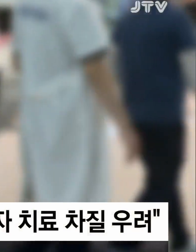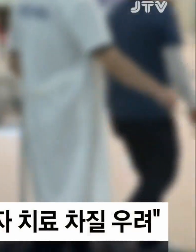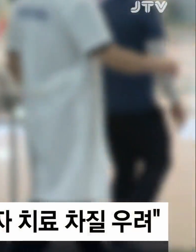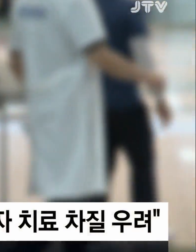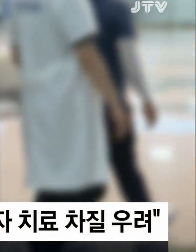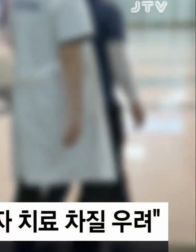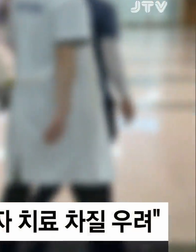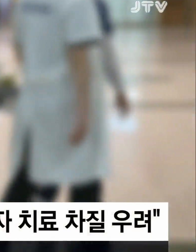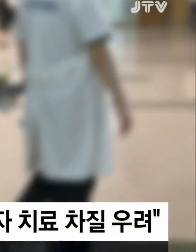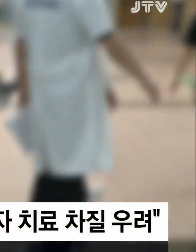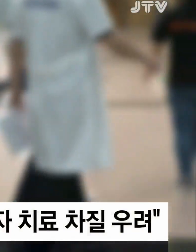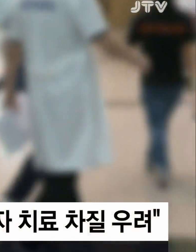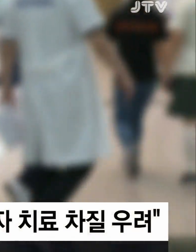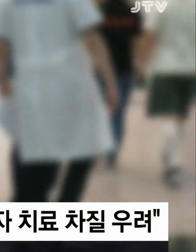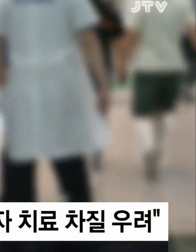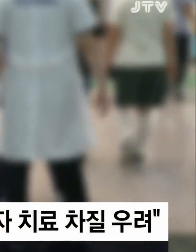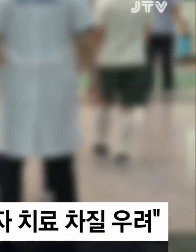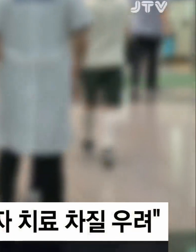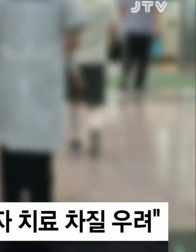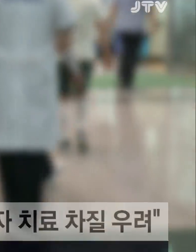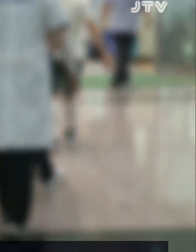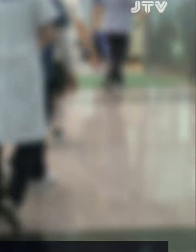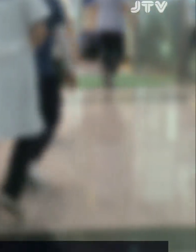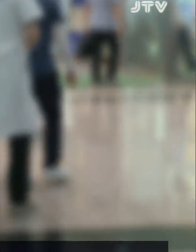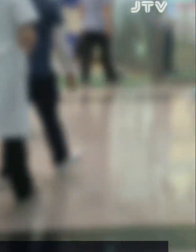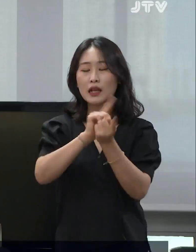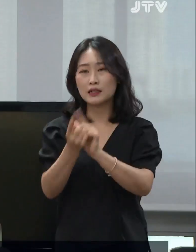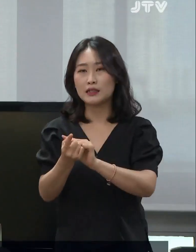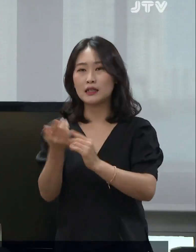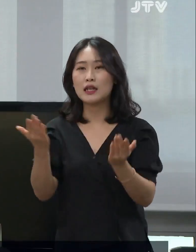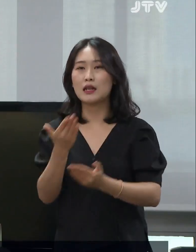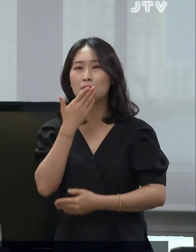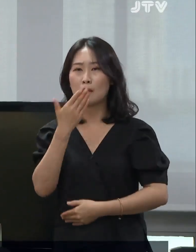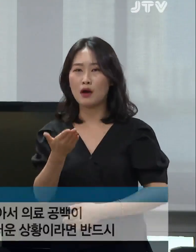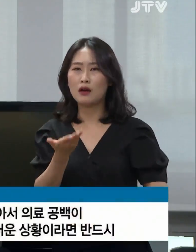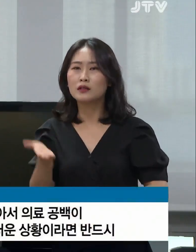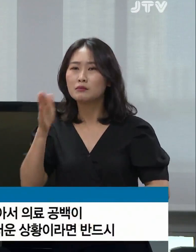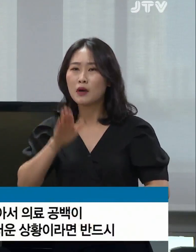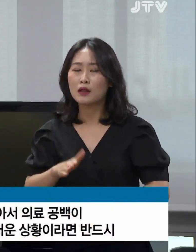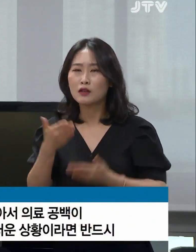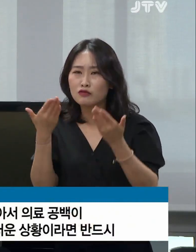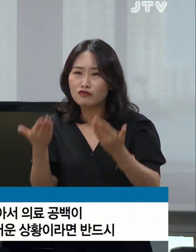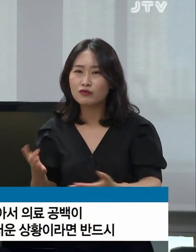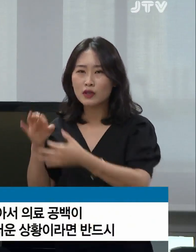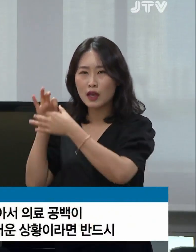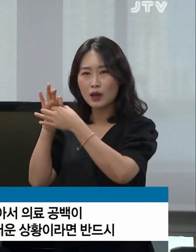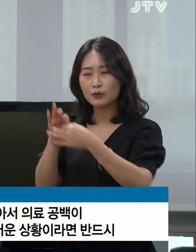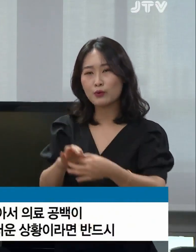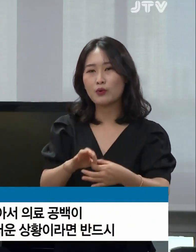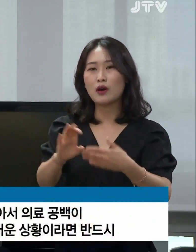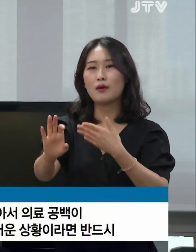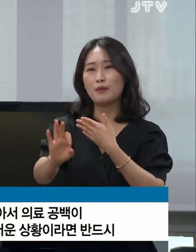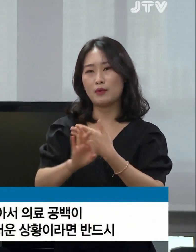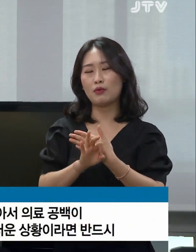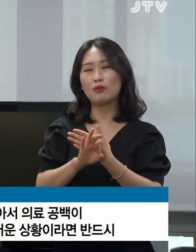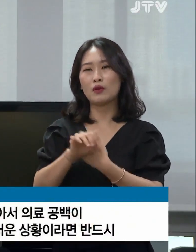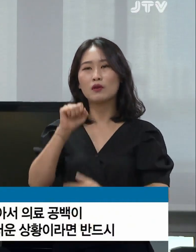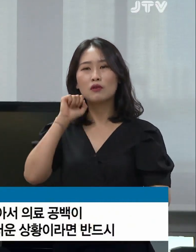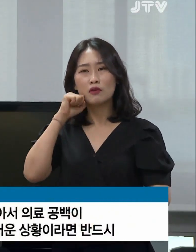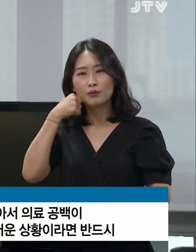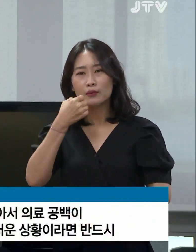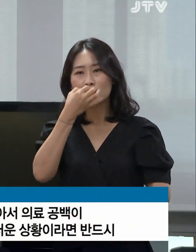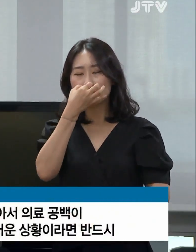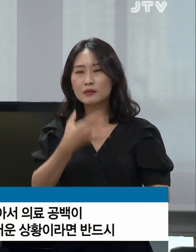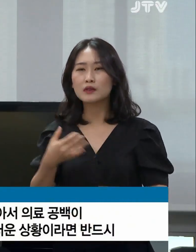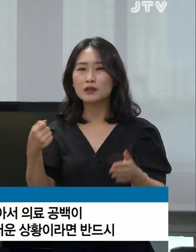환자 치료에 차질을 빚지 않을까 걱정하고 있습니다. 지속되는 상황이라면 여의치 않기 때문에